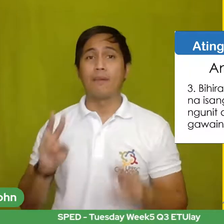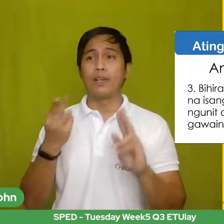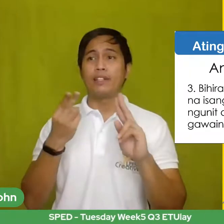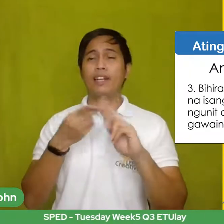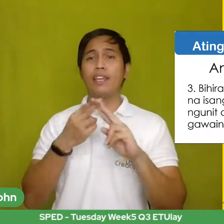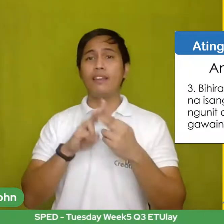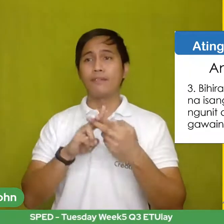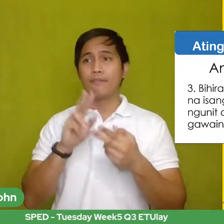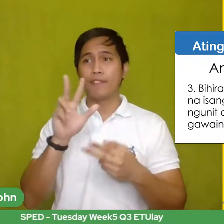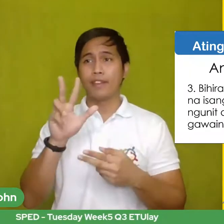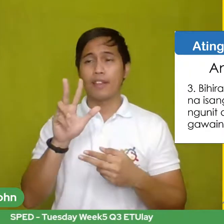Number three,